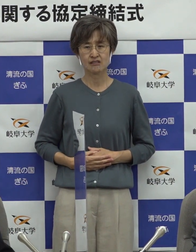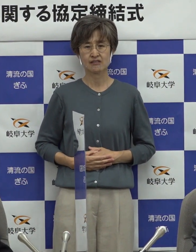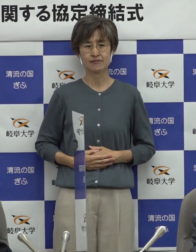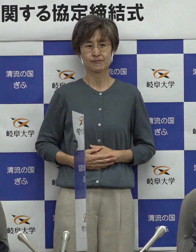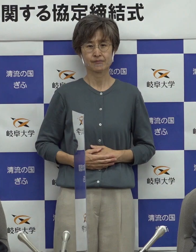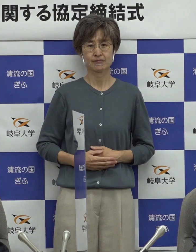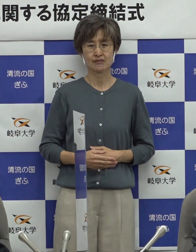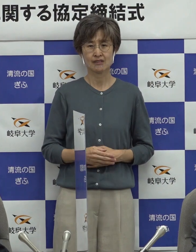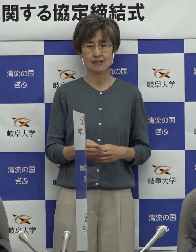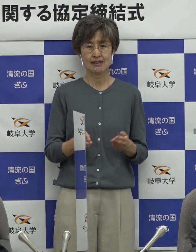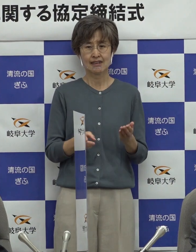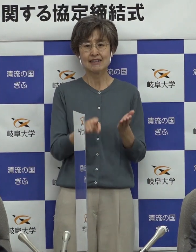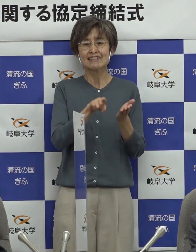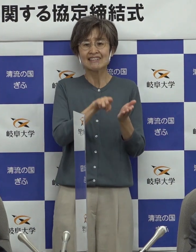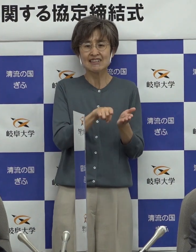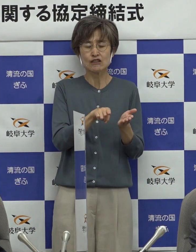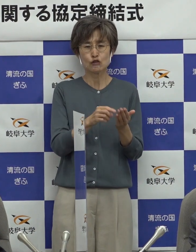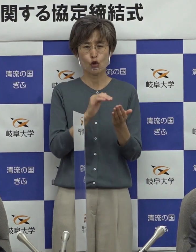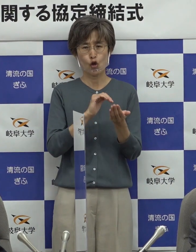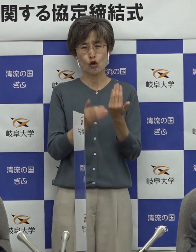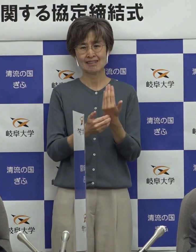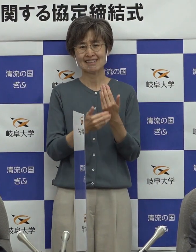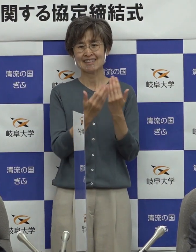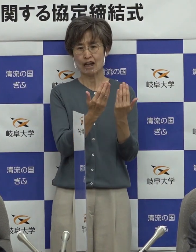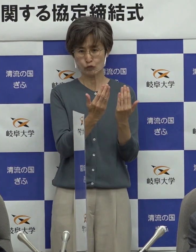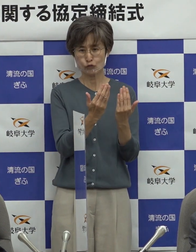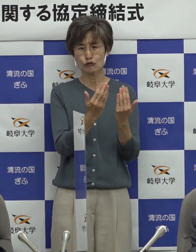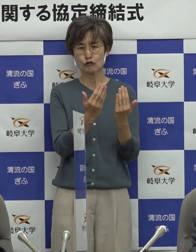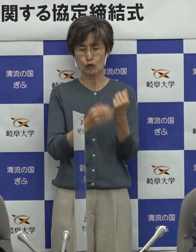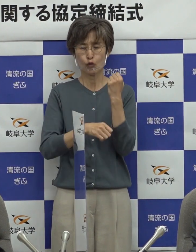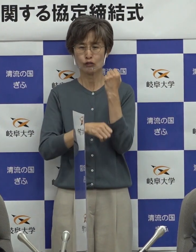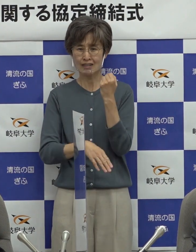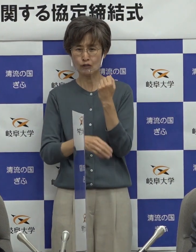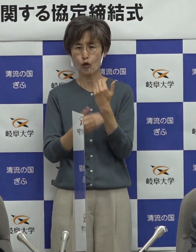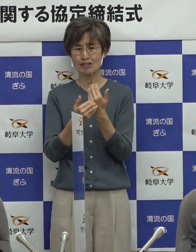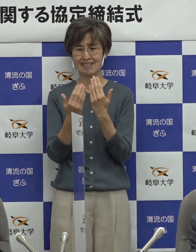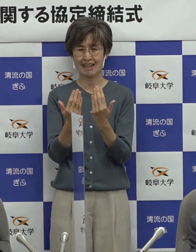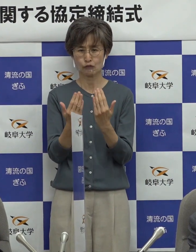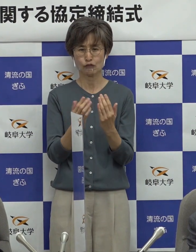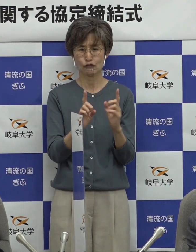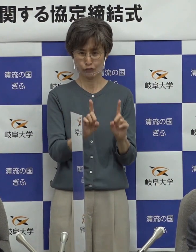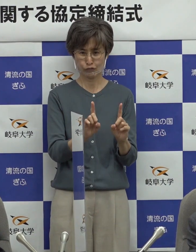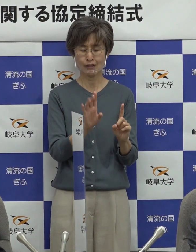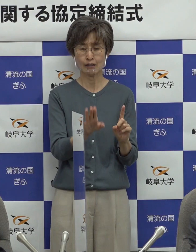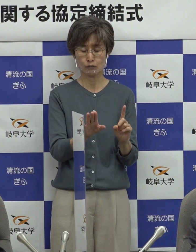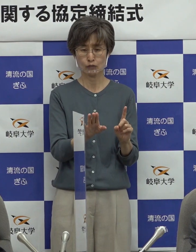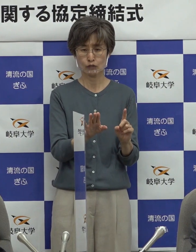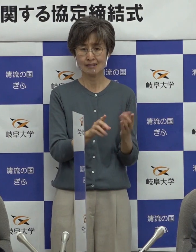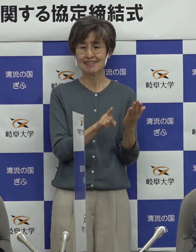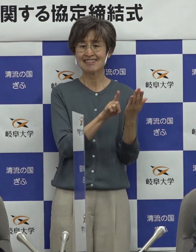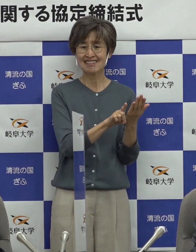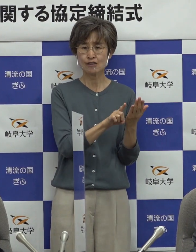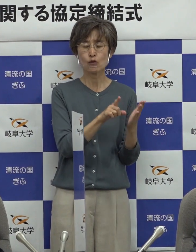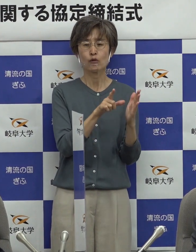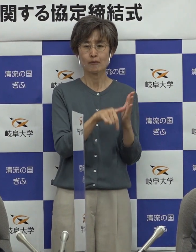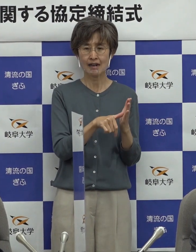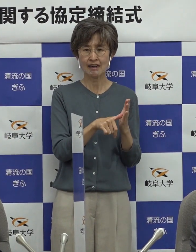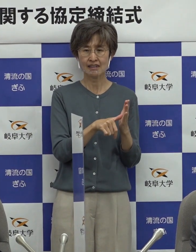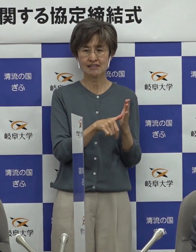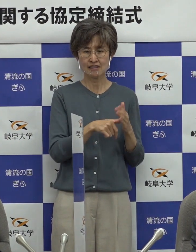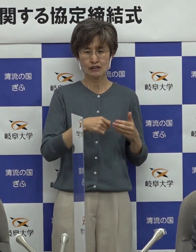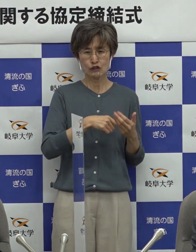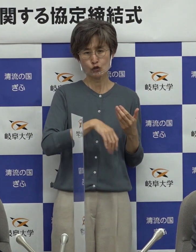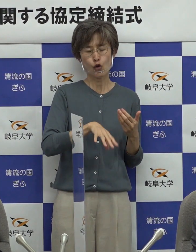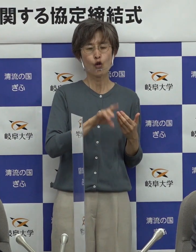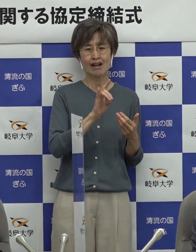ごめんなさい、臨床医学と基礎医学というふうに分けて申し上げます。さっき申し上げましたように、臨床医学ですと消化器病学とか肝臓病